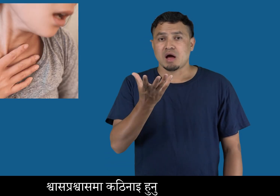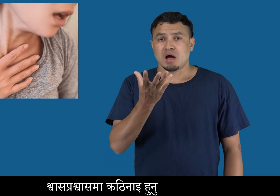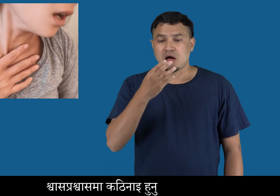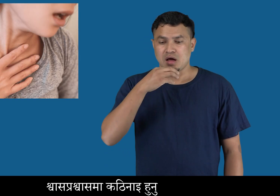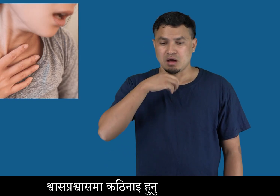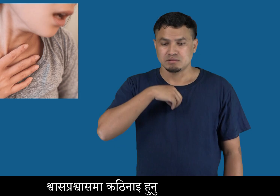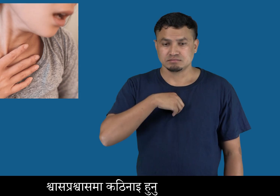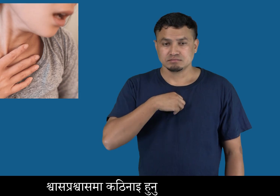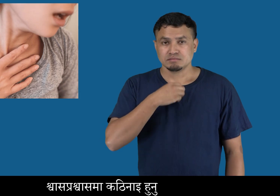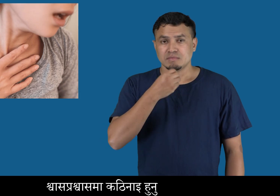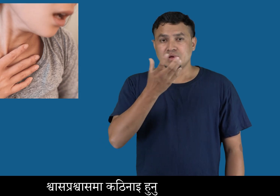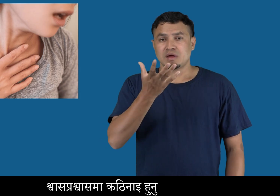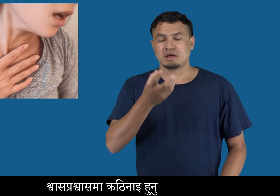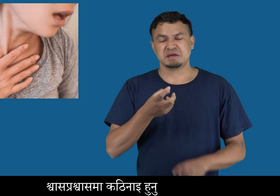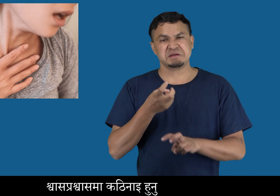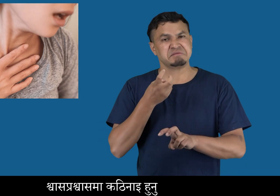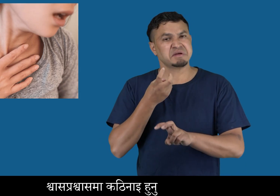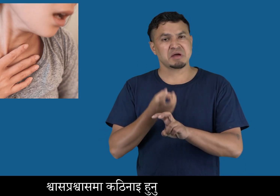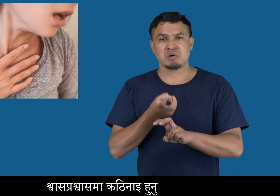श्वास प्रश्वासमा कठिनाइ हुनु,